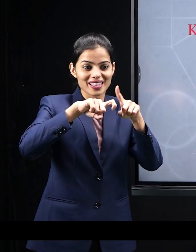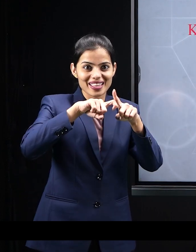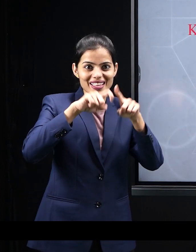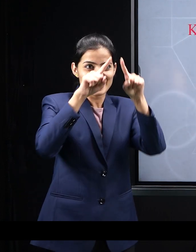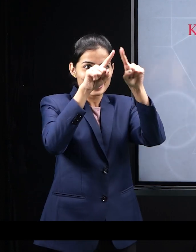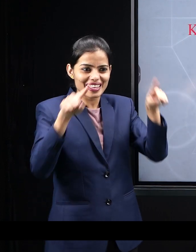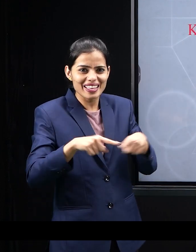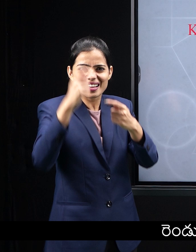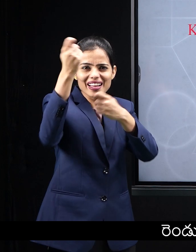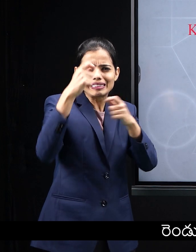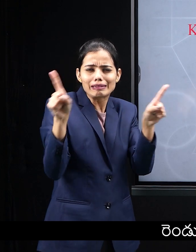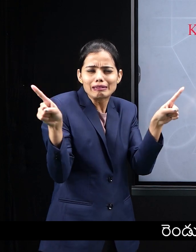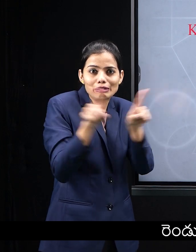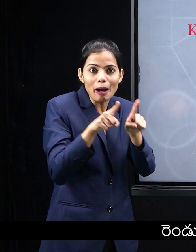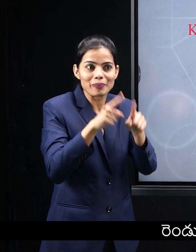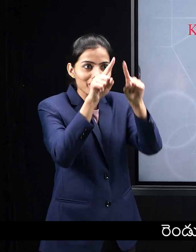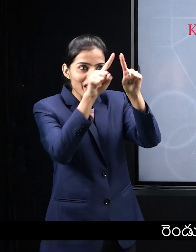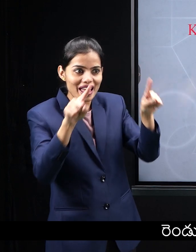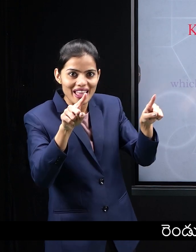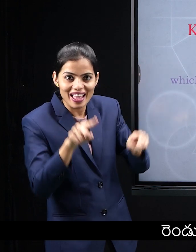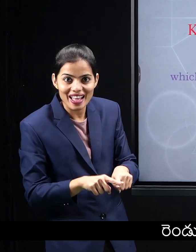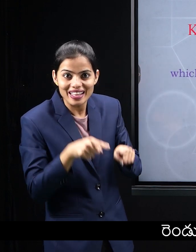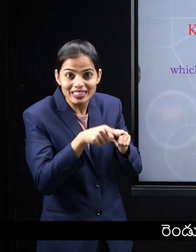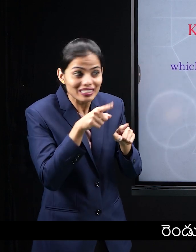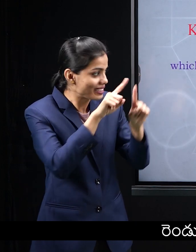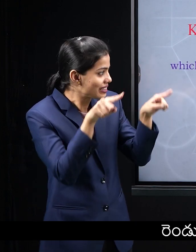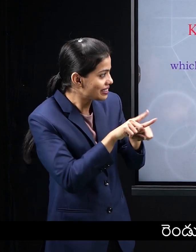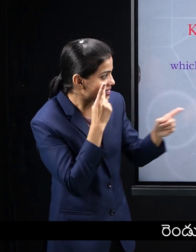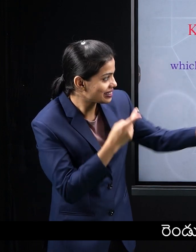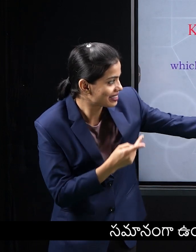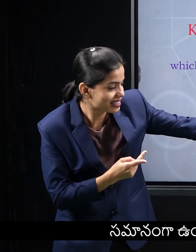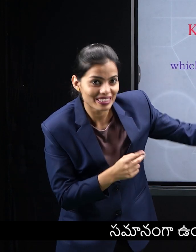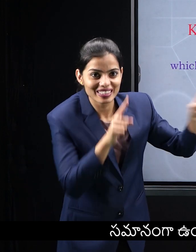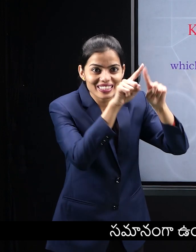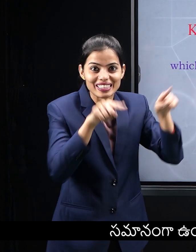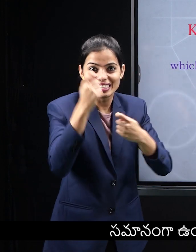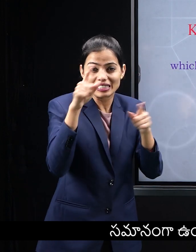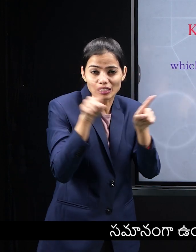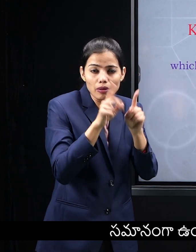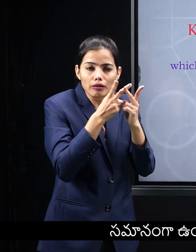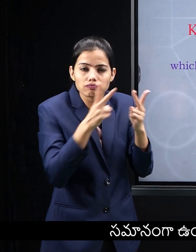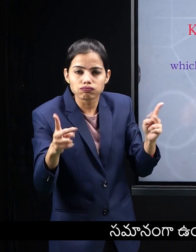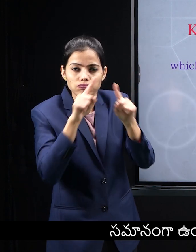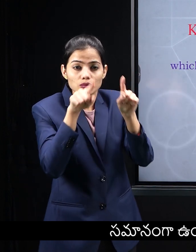గాలిపటం. రెండు జతల ప్రక్కనే ఉన్న భుజాలు సమానంగా ఉండే చతుర్భుజాన్ని గాలిపటం